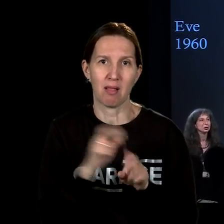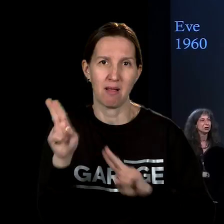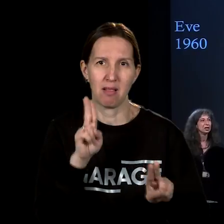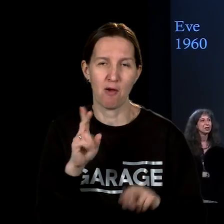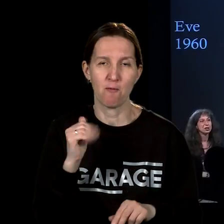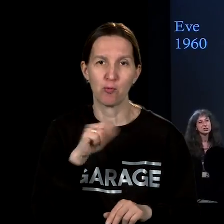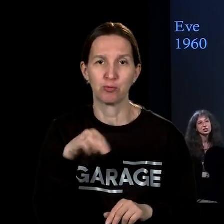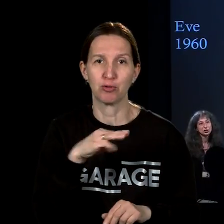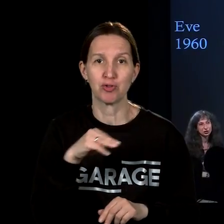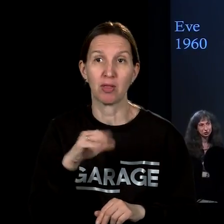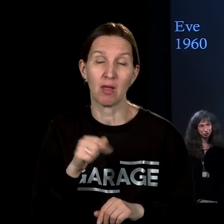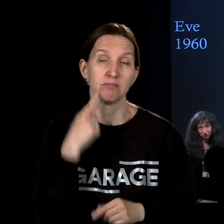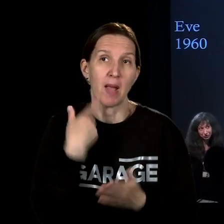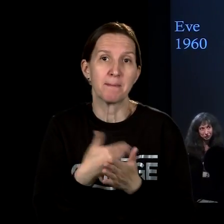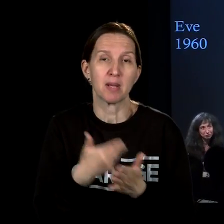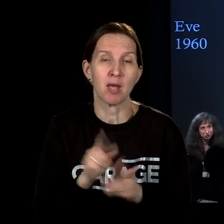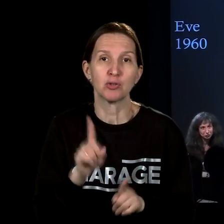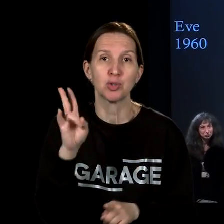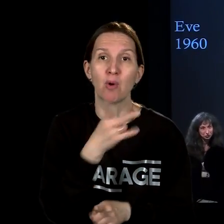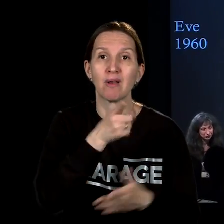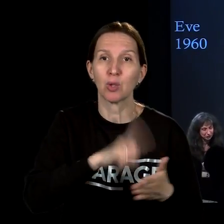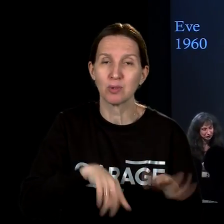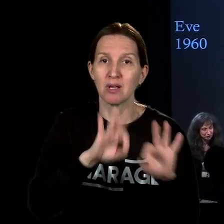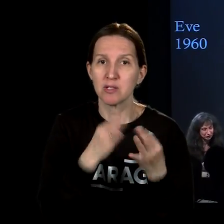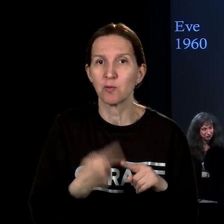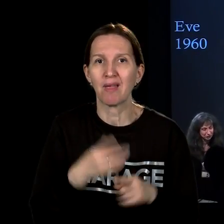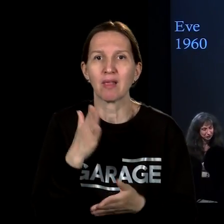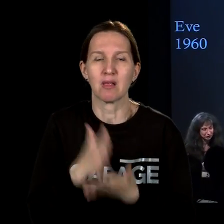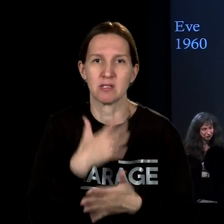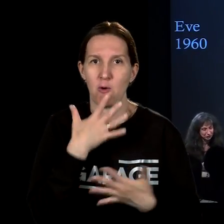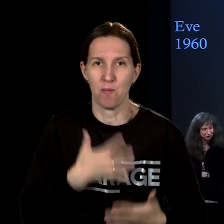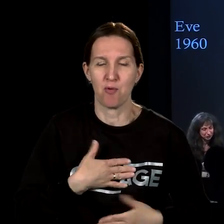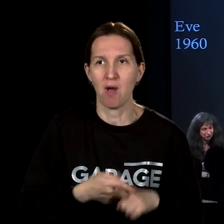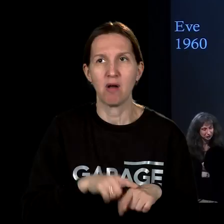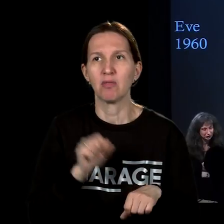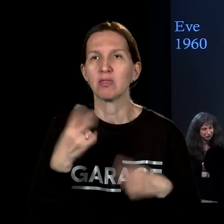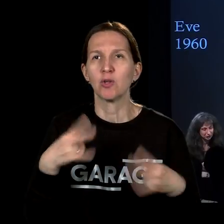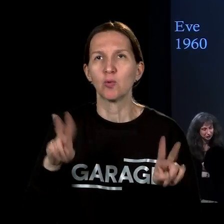любовь, которая не должна считаться с нормами хорошего и плохого вкуса, в конце концов.